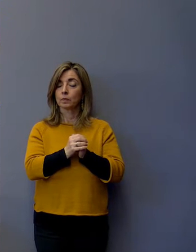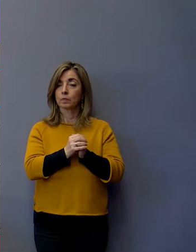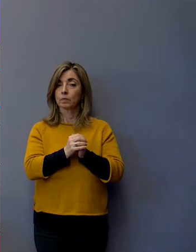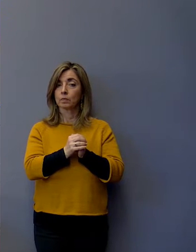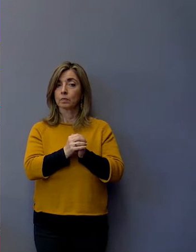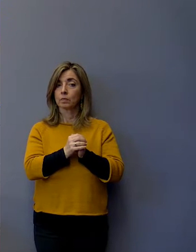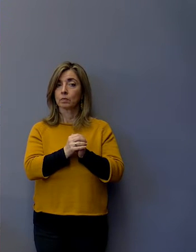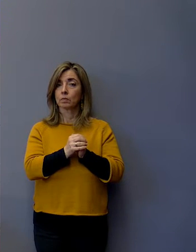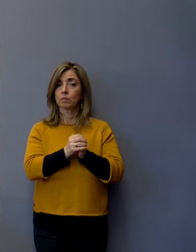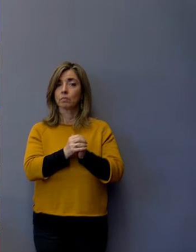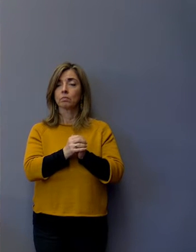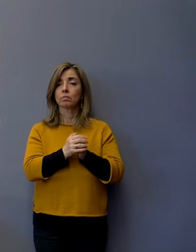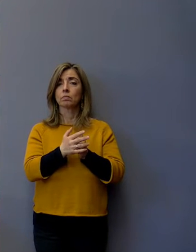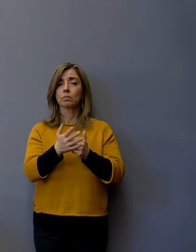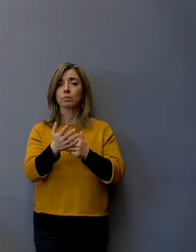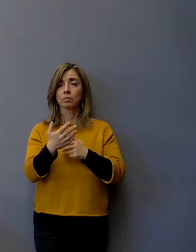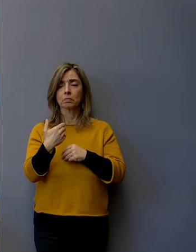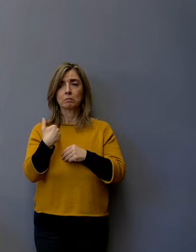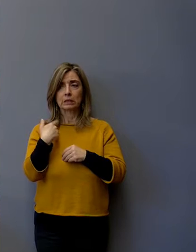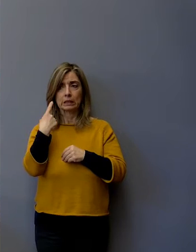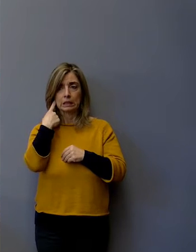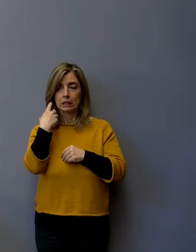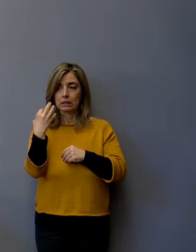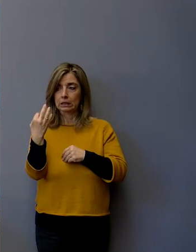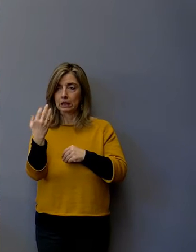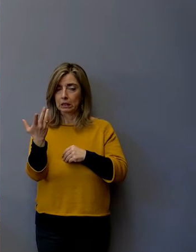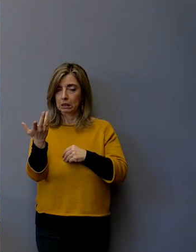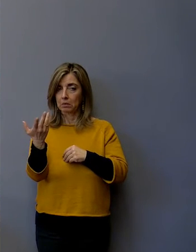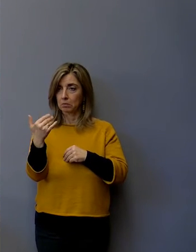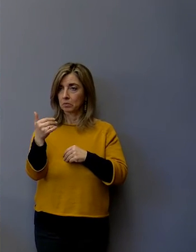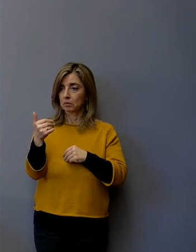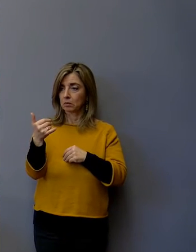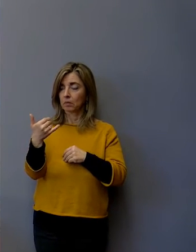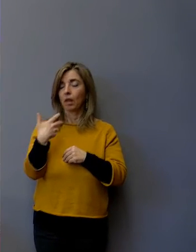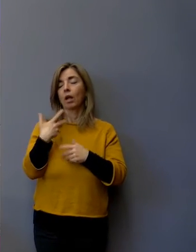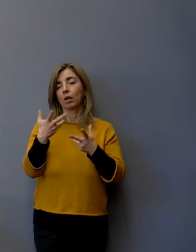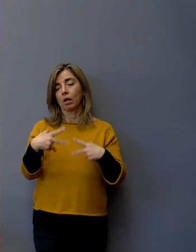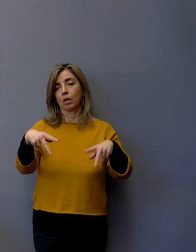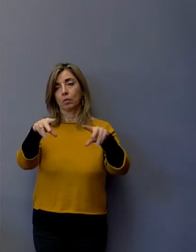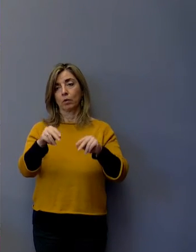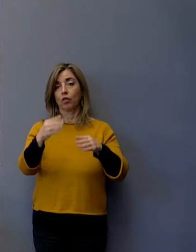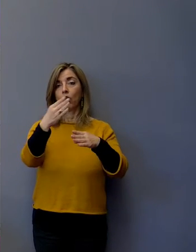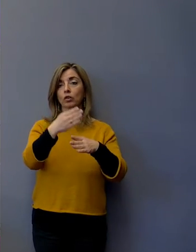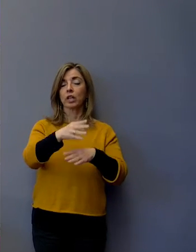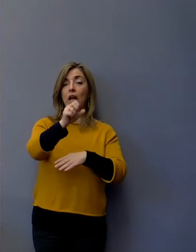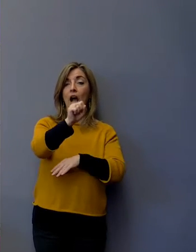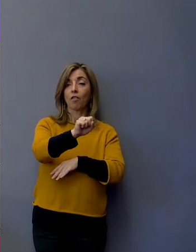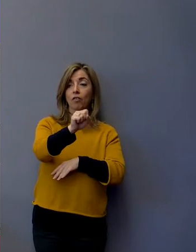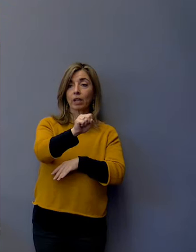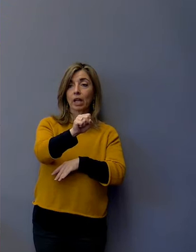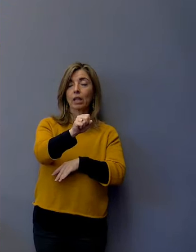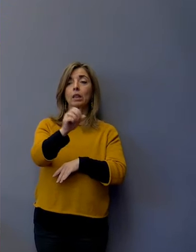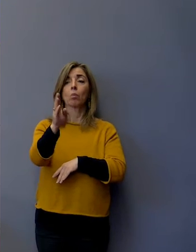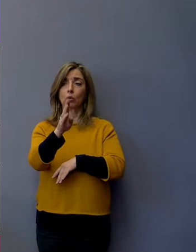bertorello io la sento la sentiamo allora riprovo il consigliere avvenente la consigliera bruccoleri mi hanno risposto